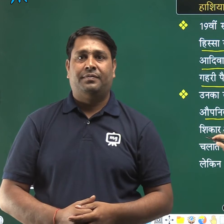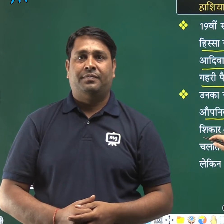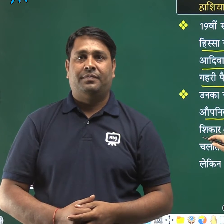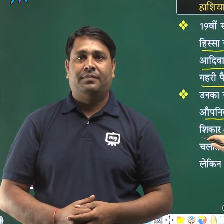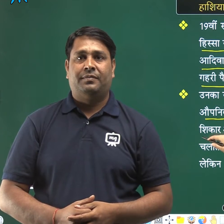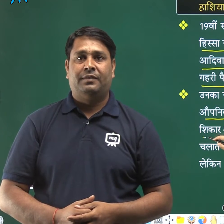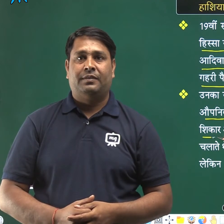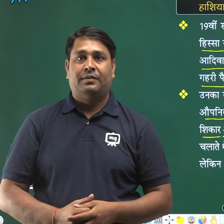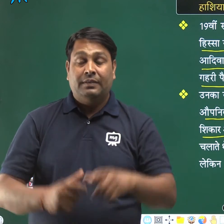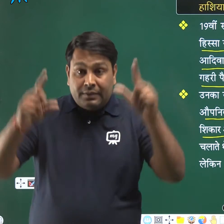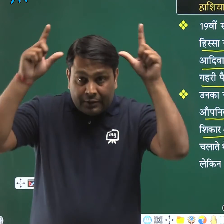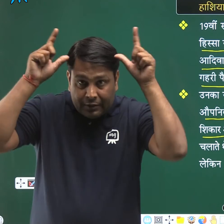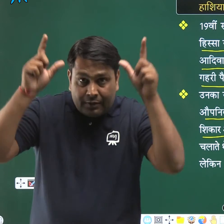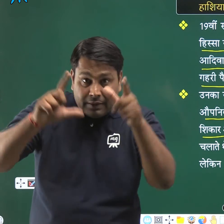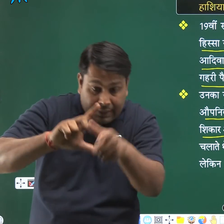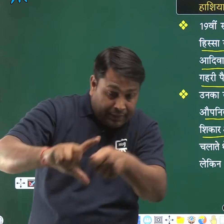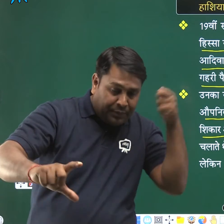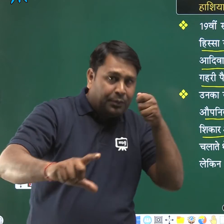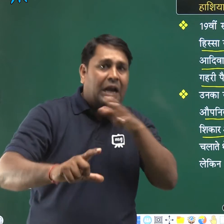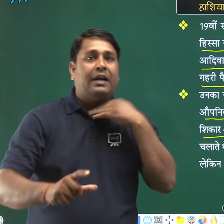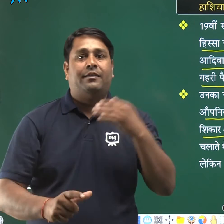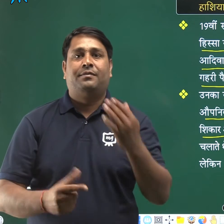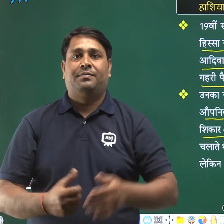वे शिकार